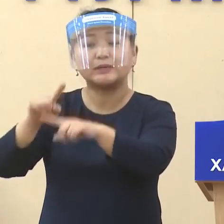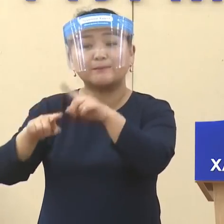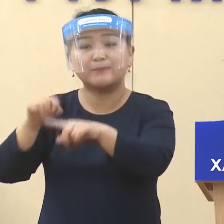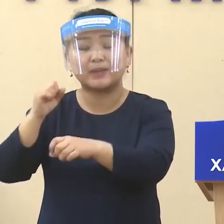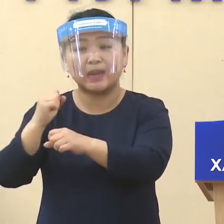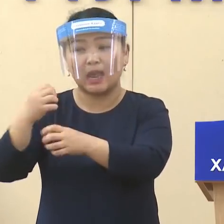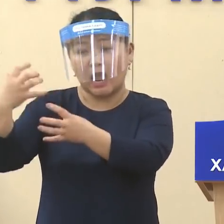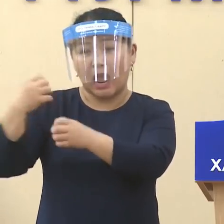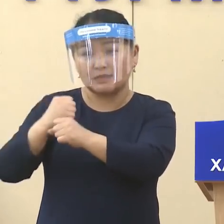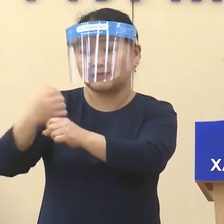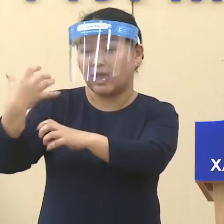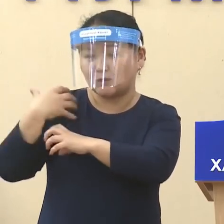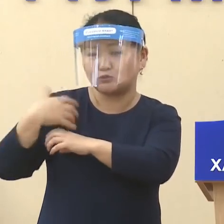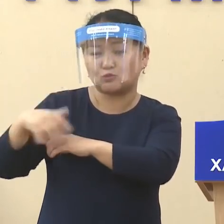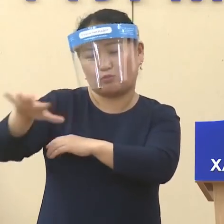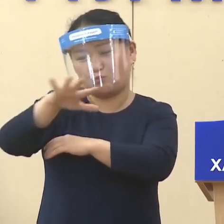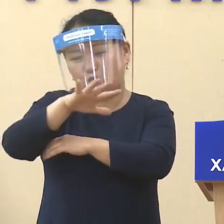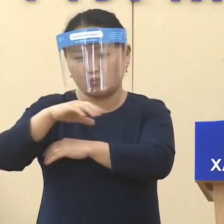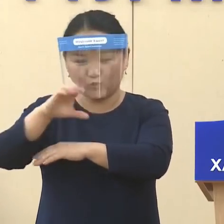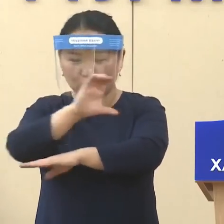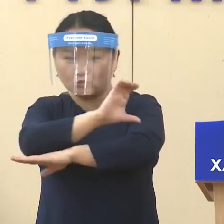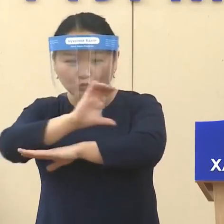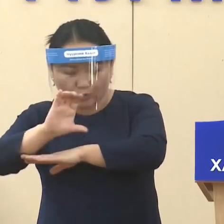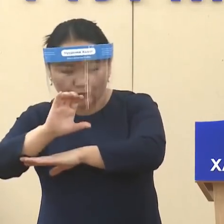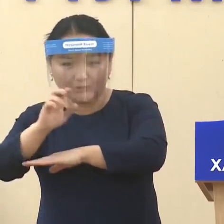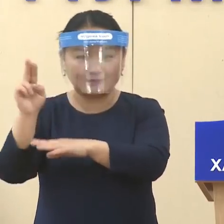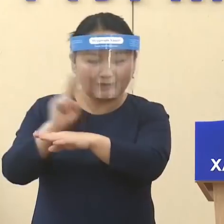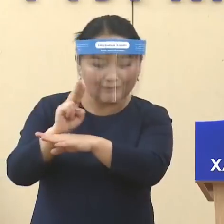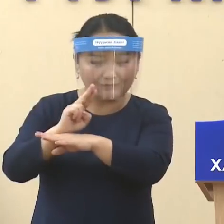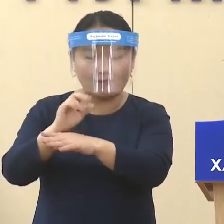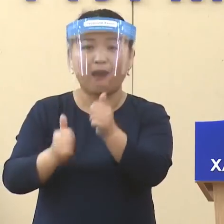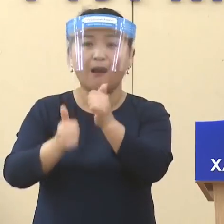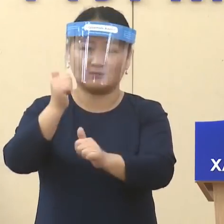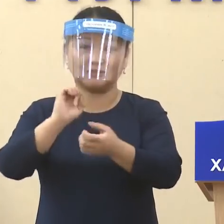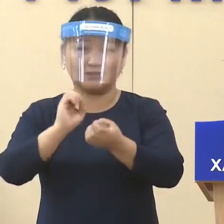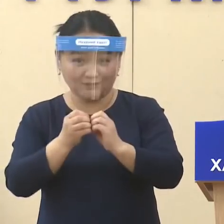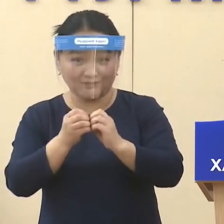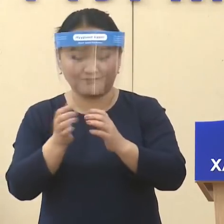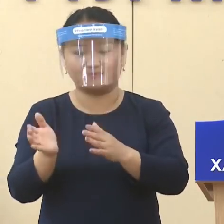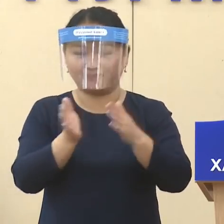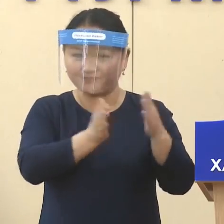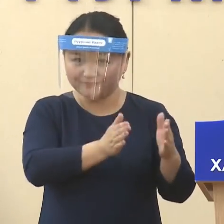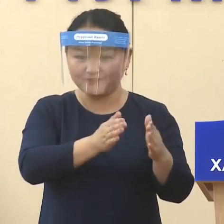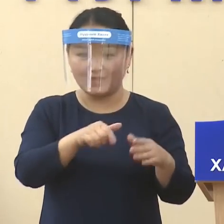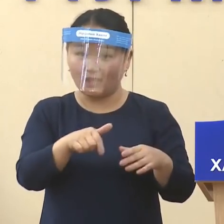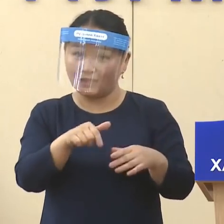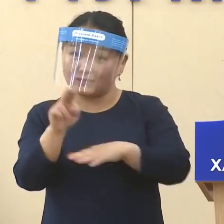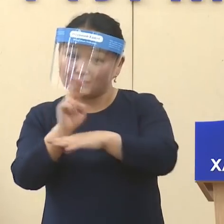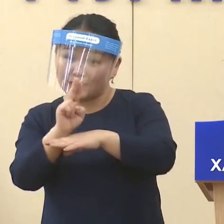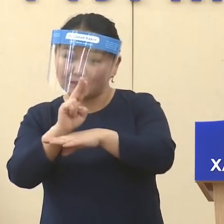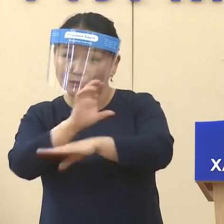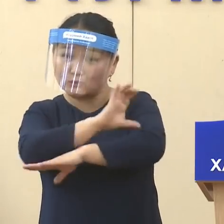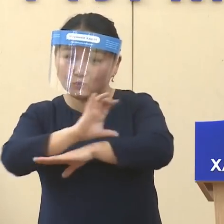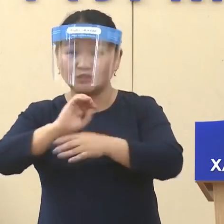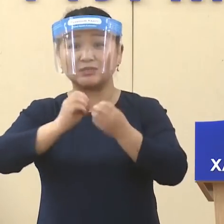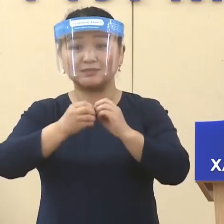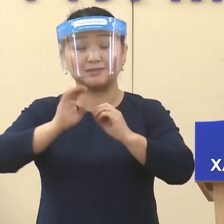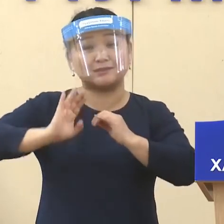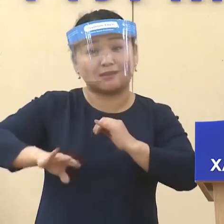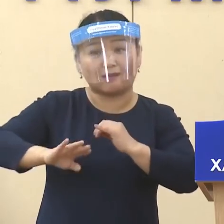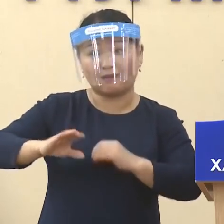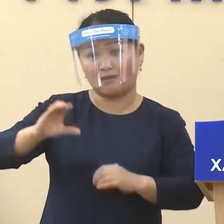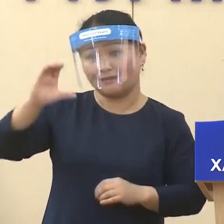сургалтанд оролцлоо. За мөн одоо энэ сургалтын дадлага сургалтын дараа эрүүл мэндийн сайдаас халдварын эрсдэлтэй